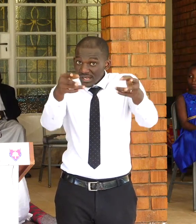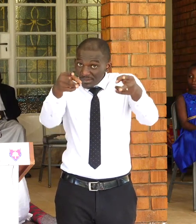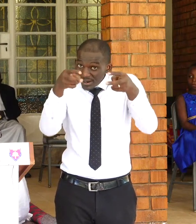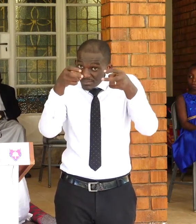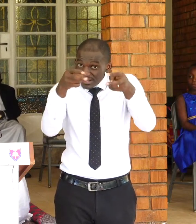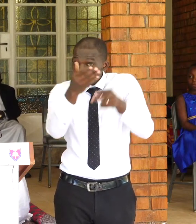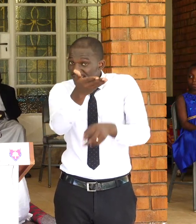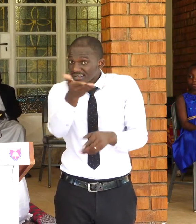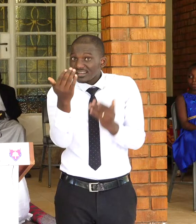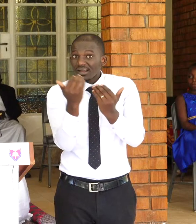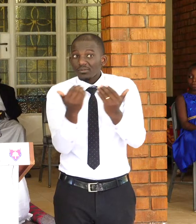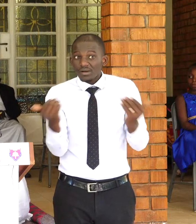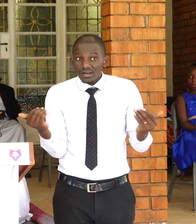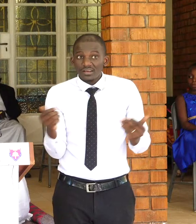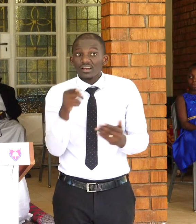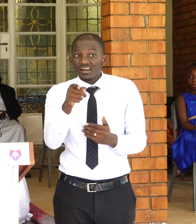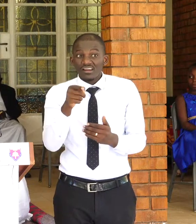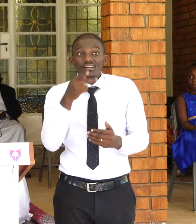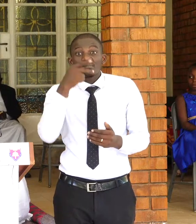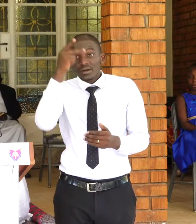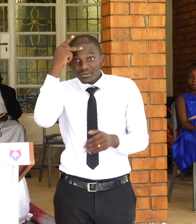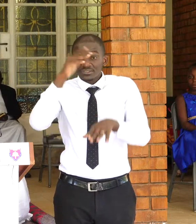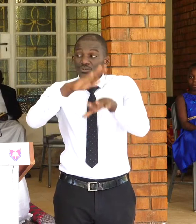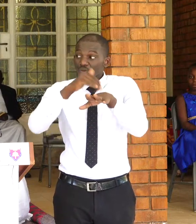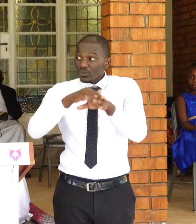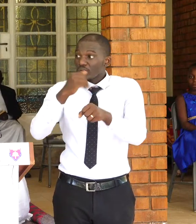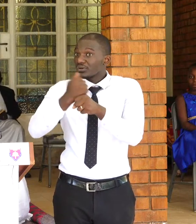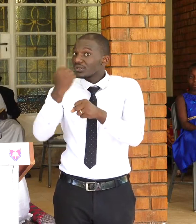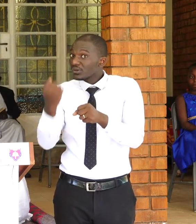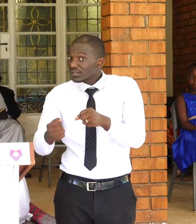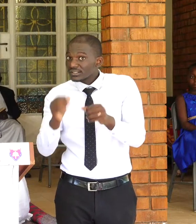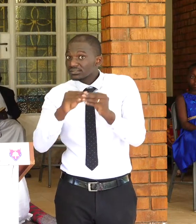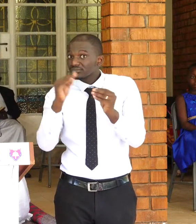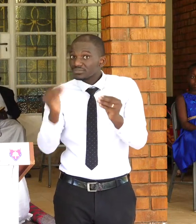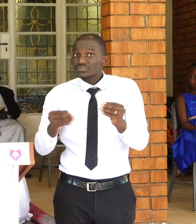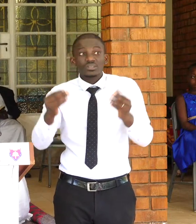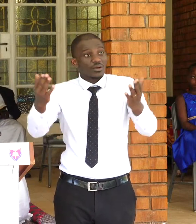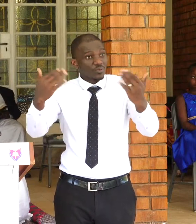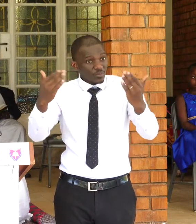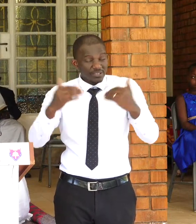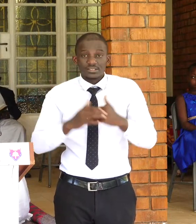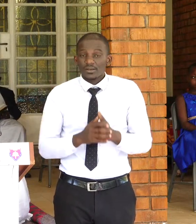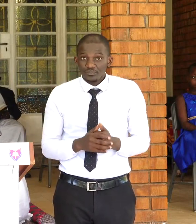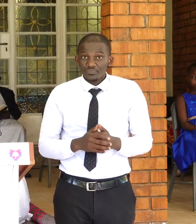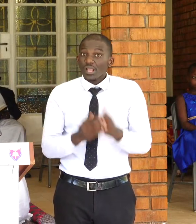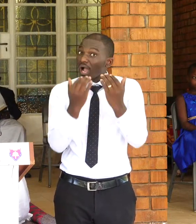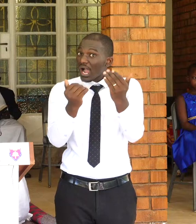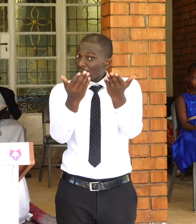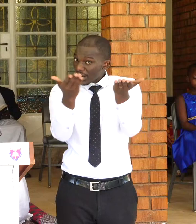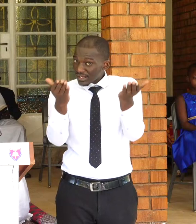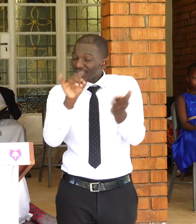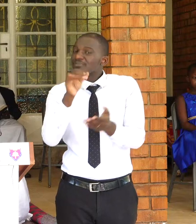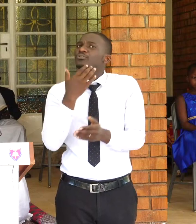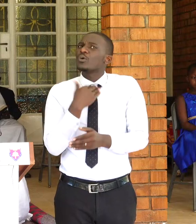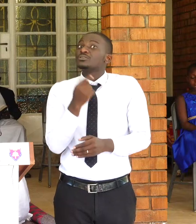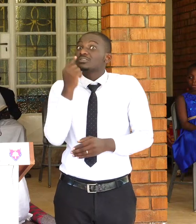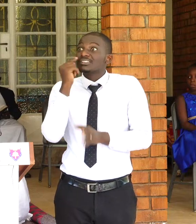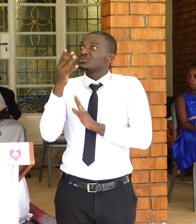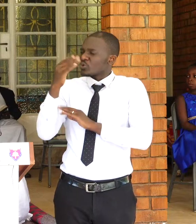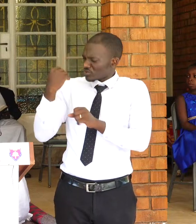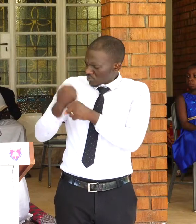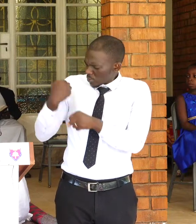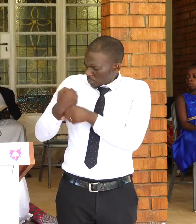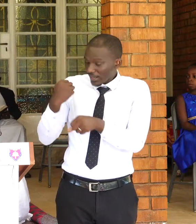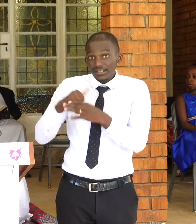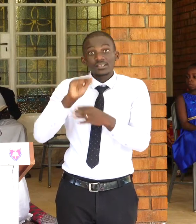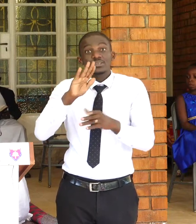ku mutimbagano, yita mutabani wo muwalawo bayite, bayite ng'oyagala okulaba Katonda ng'akola mu bulamu